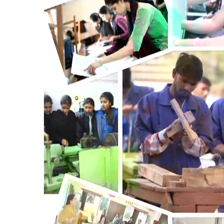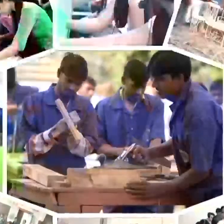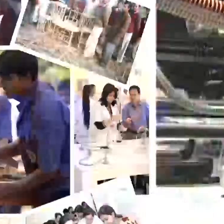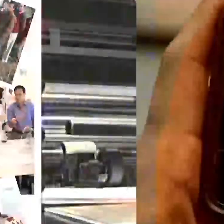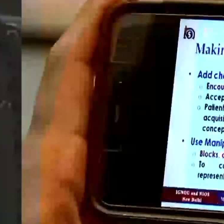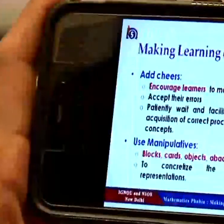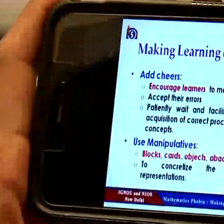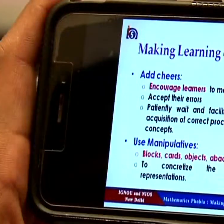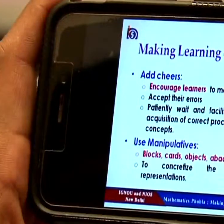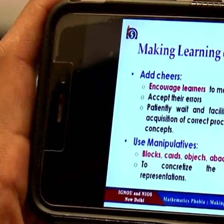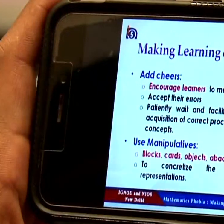करने।